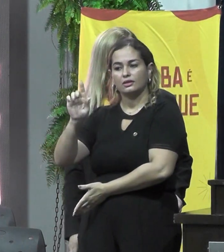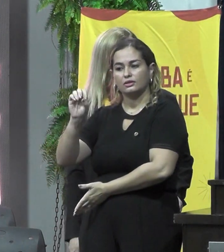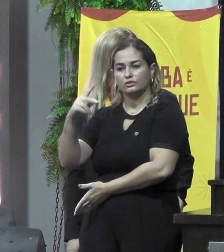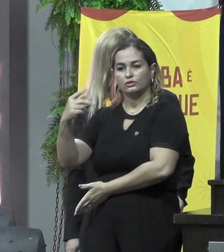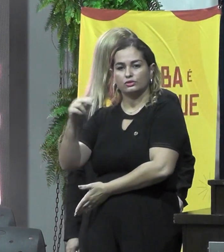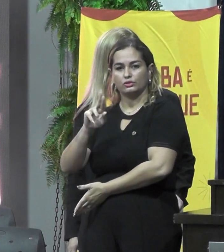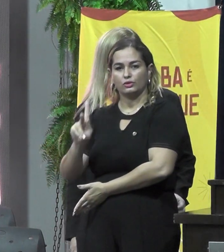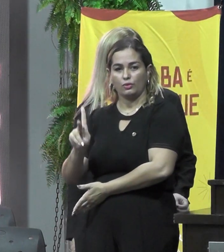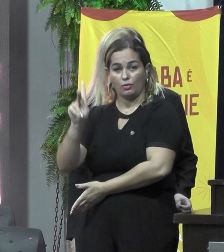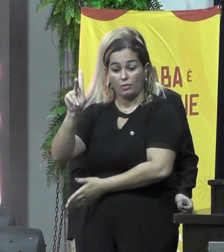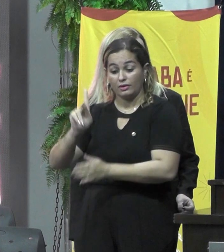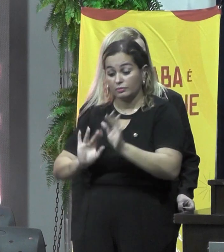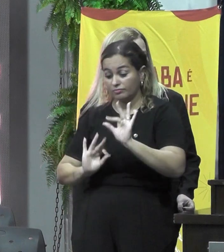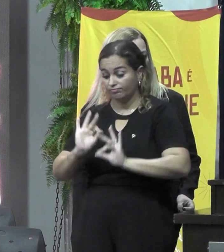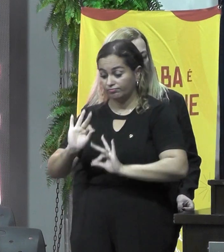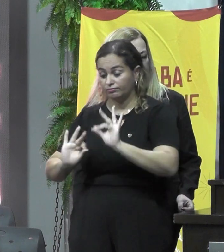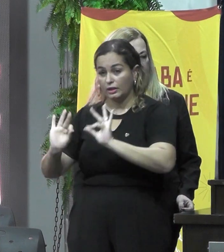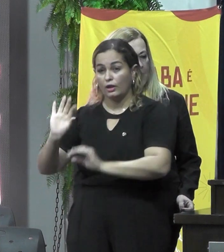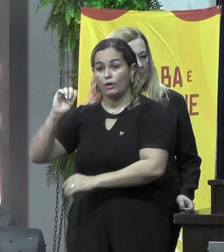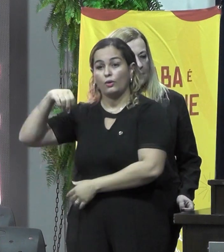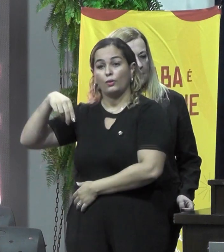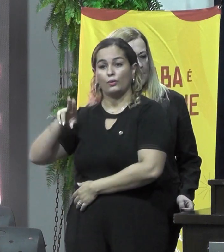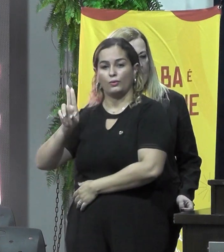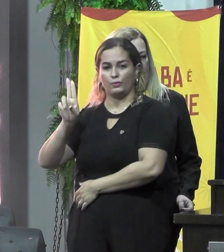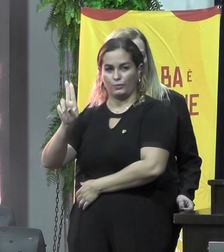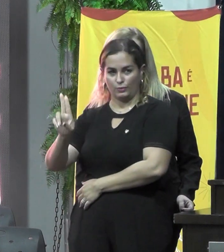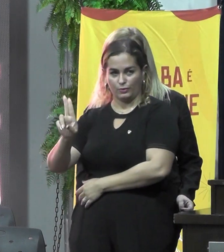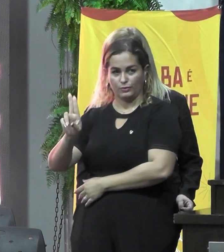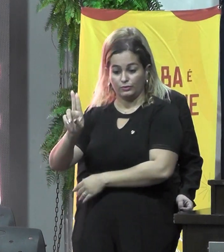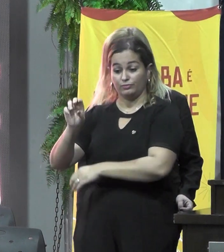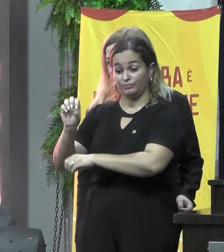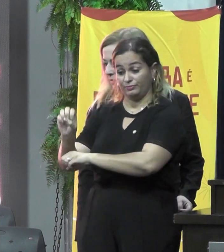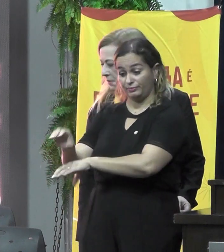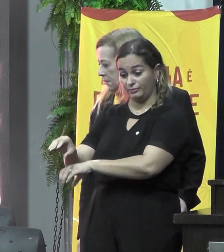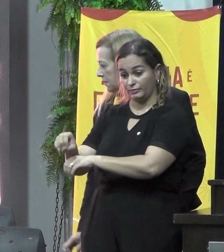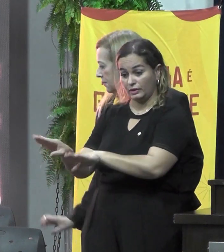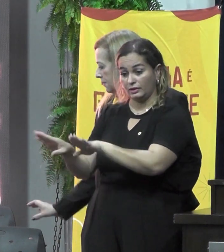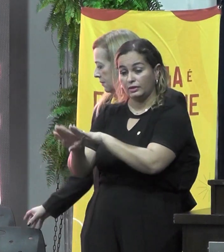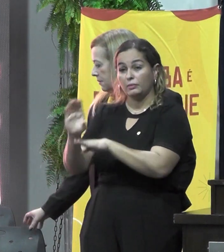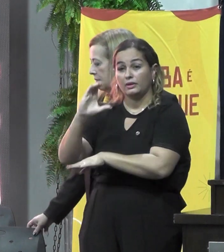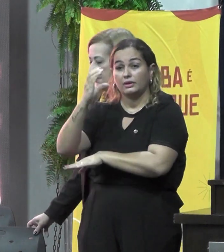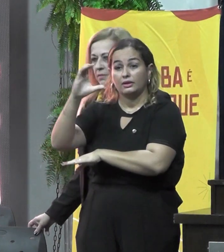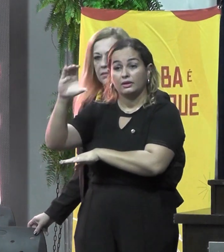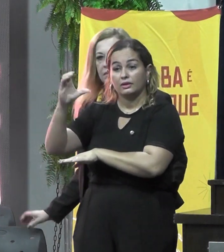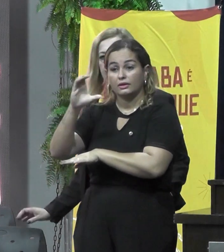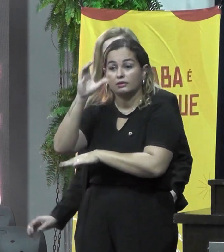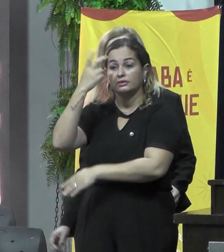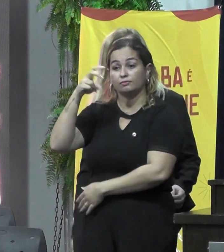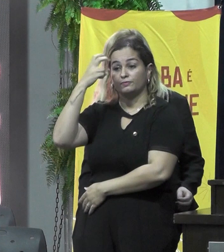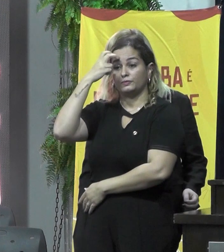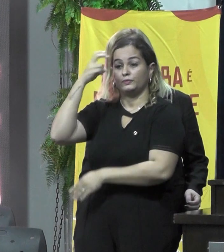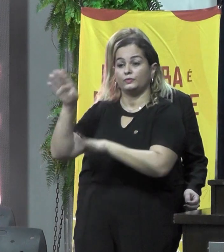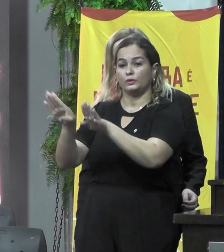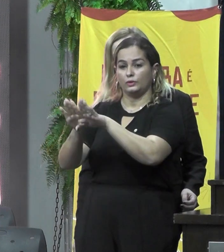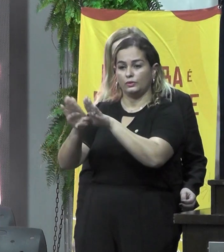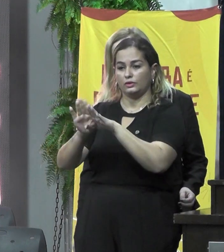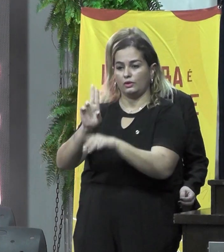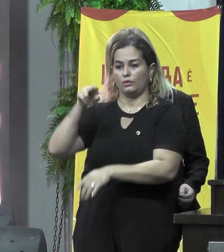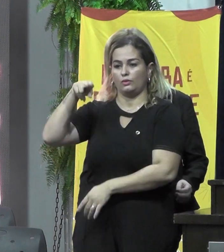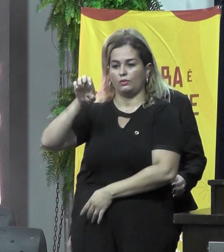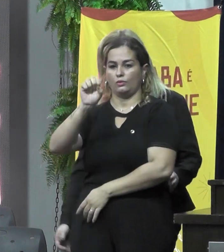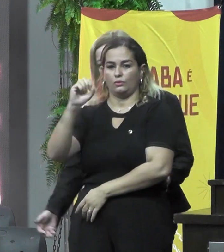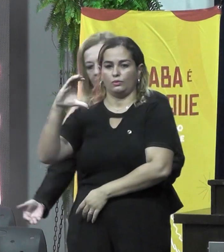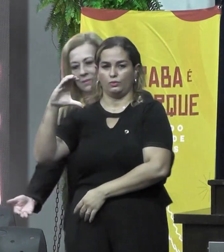pela Organização das Nações Unidas para a Educação, Ciência e Cultura, a